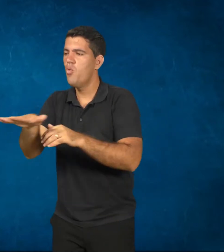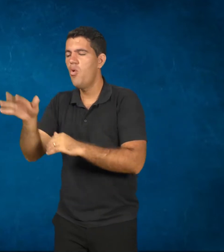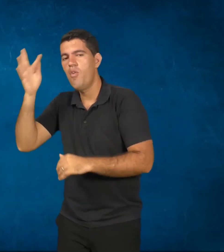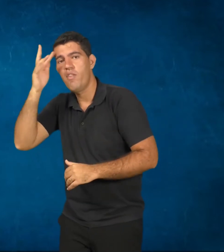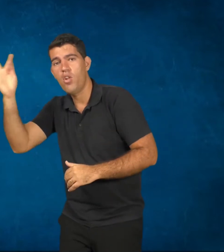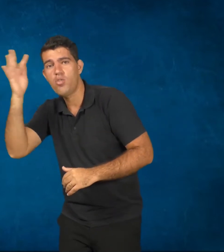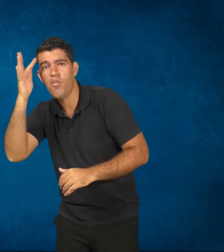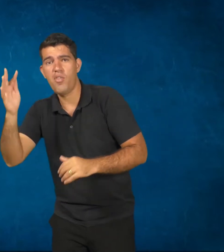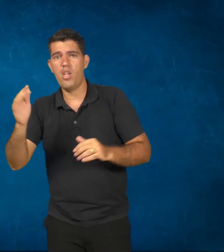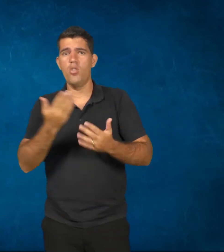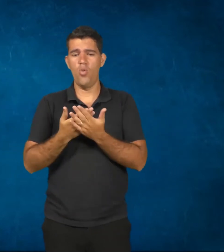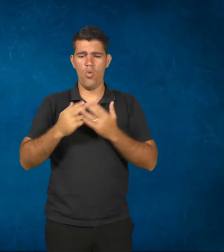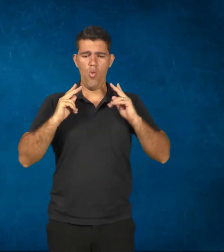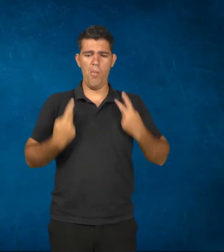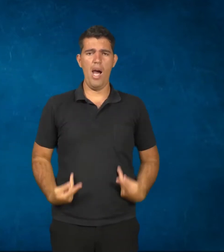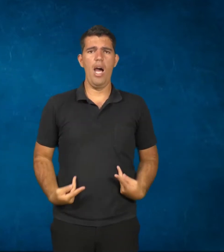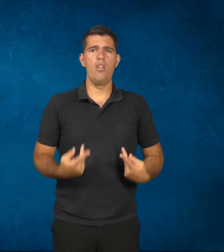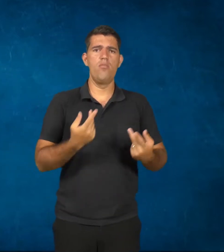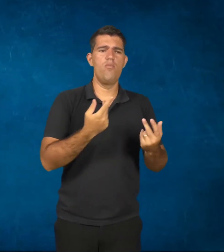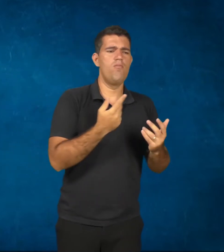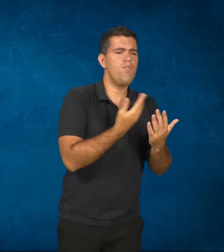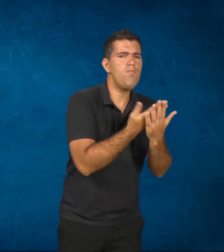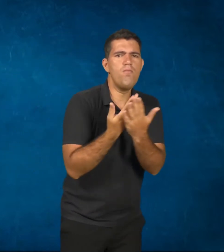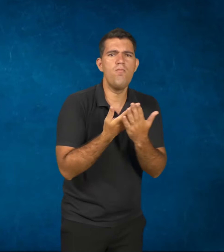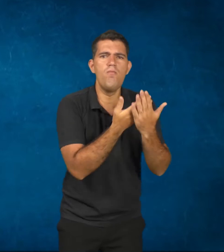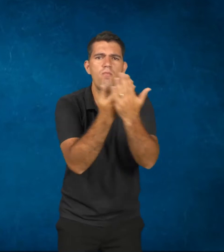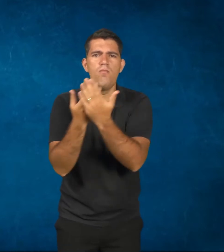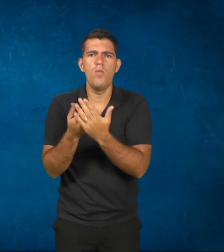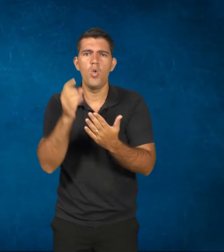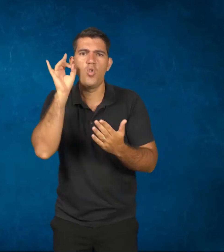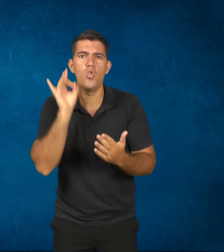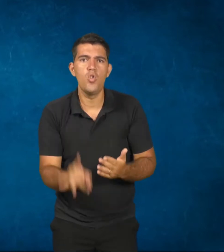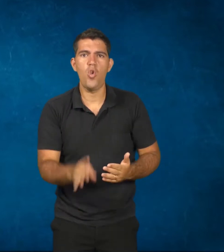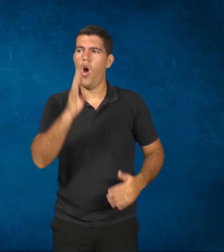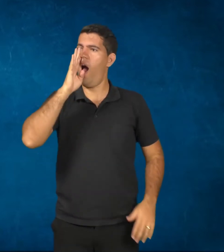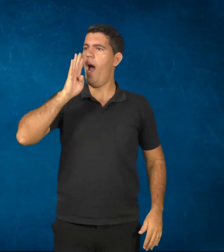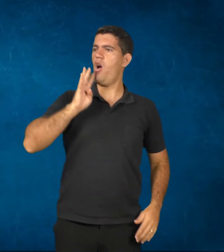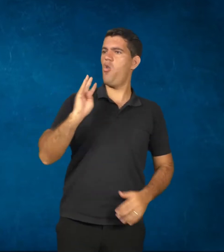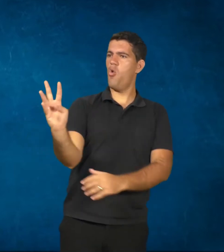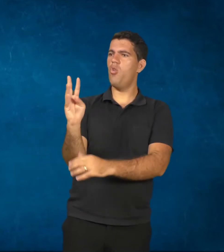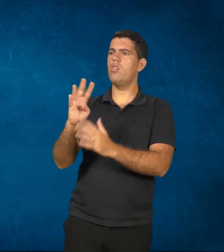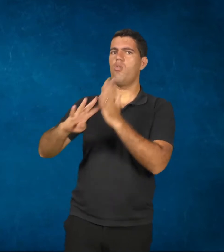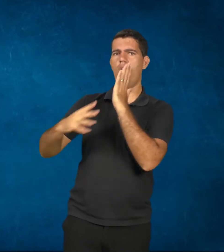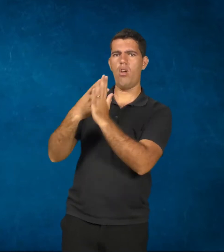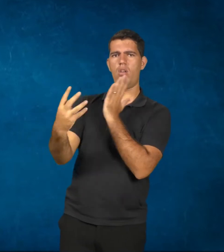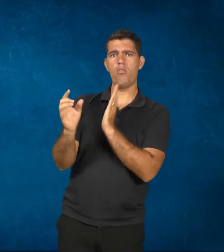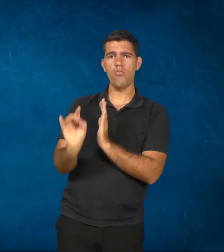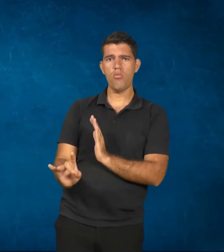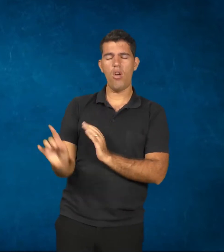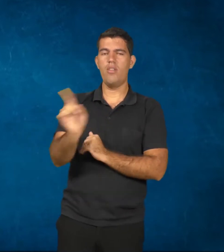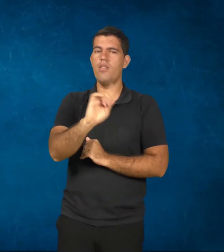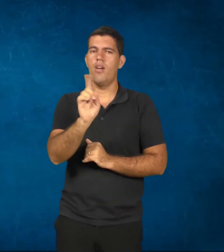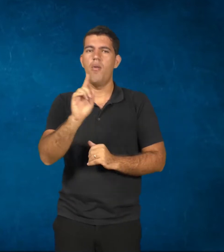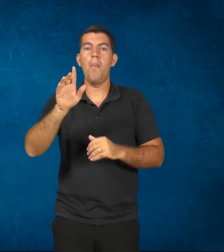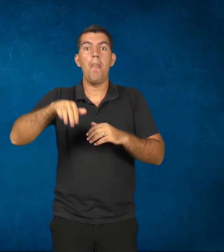filosofia, antropologia e outros que não se limitam à postura de denunciar o currículo existente, mas começam a introduzir